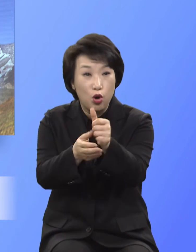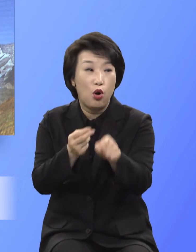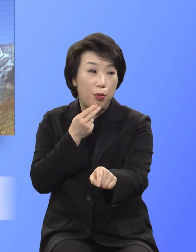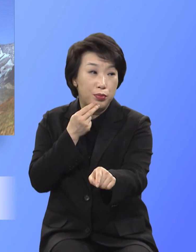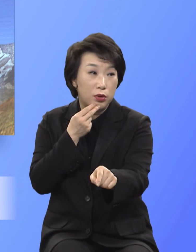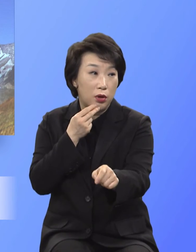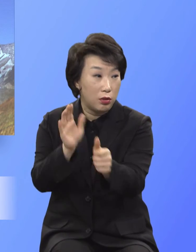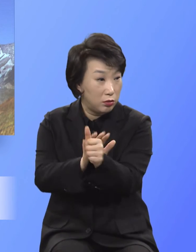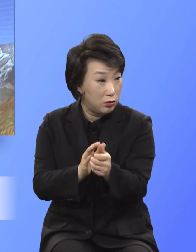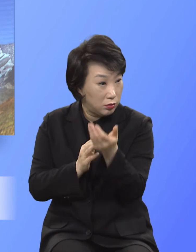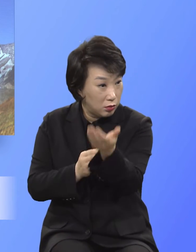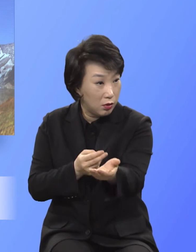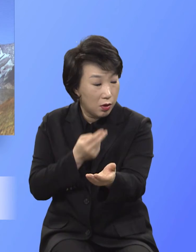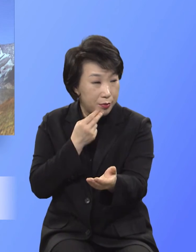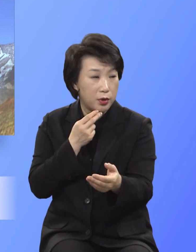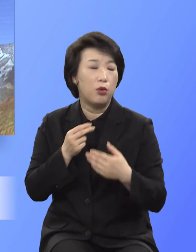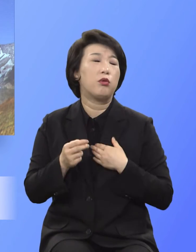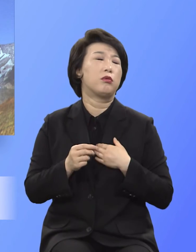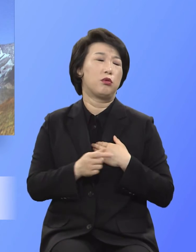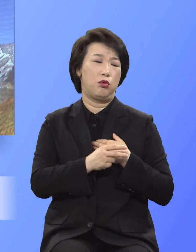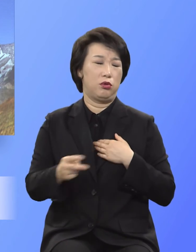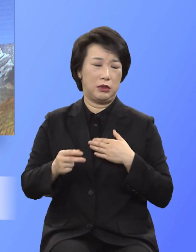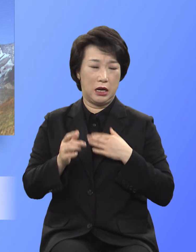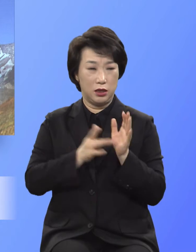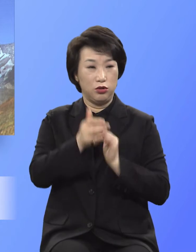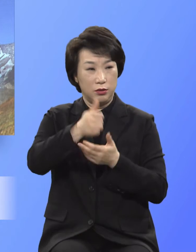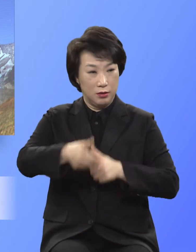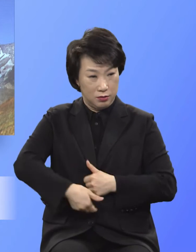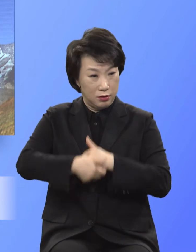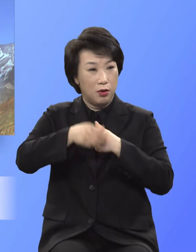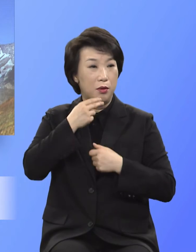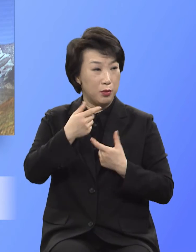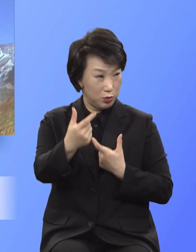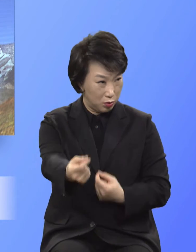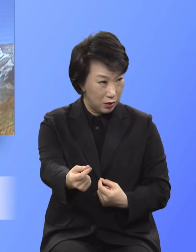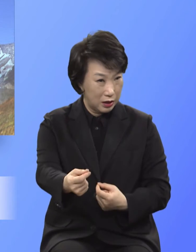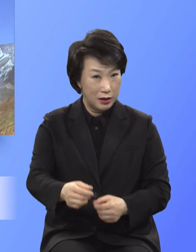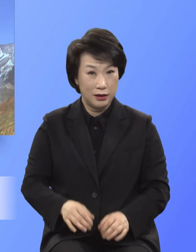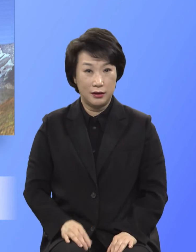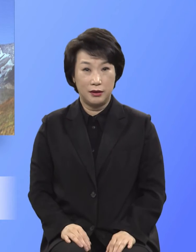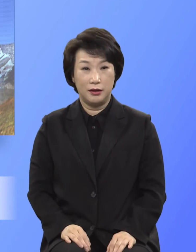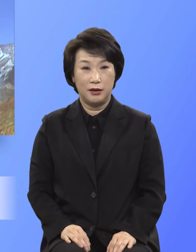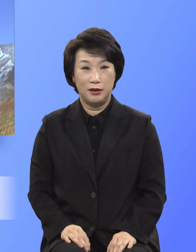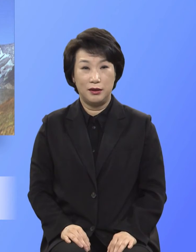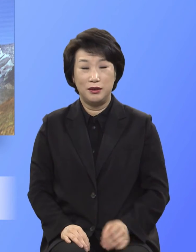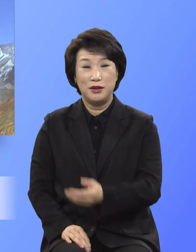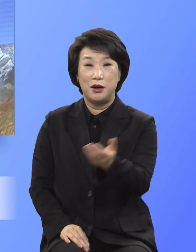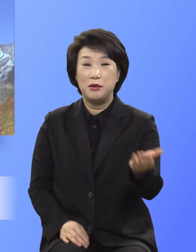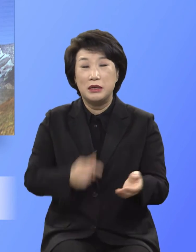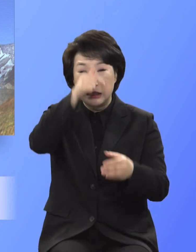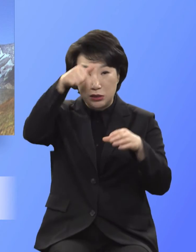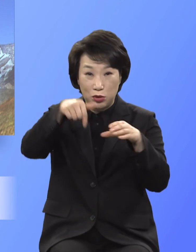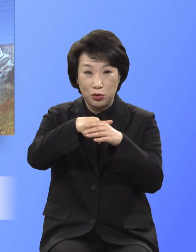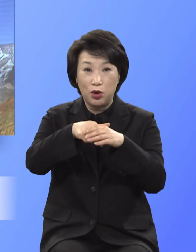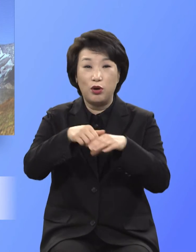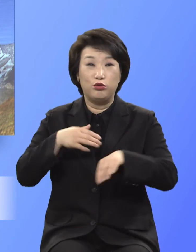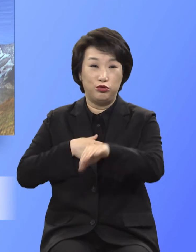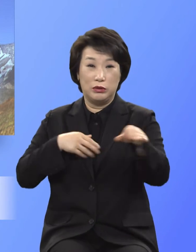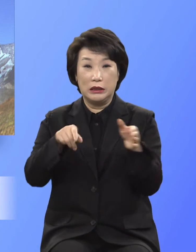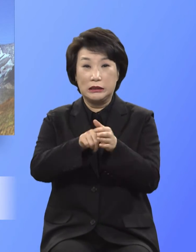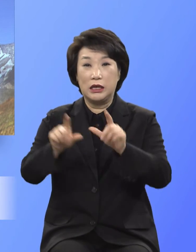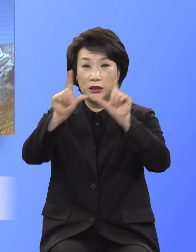하지 아니한 것이 곧 나에게 하지 아니한 것이라고 했으니 기독교의